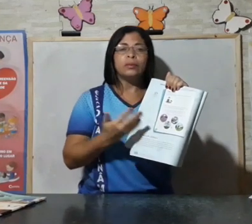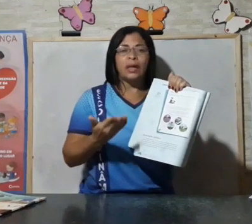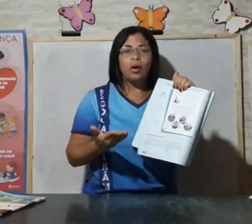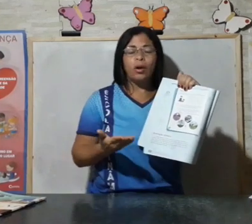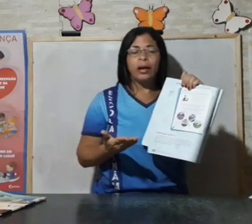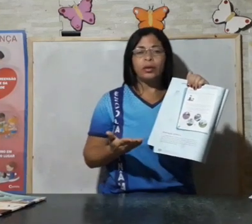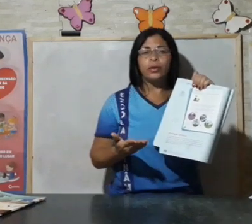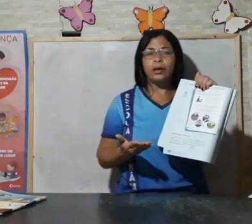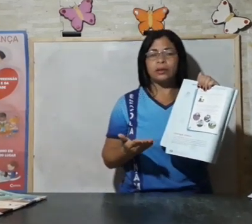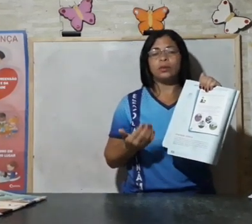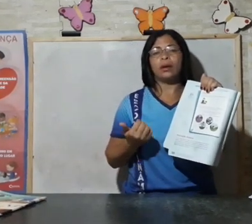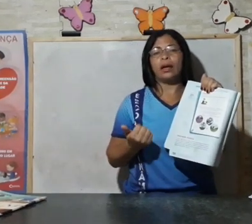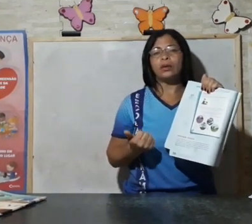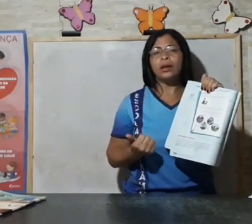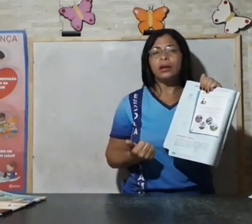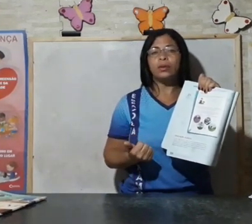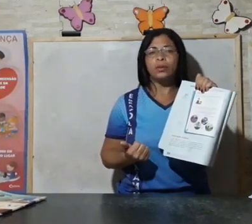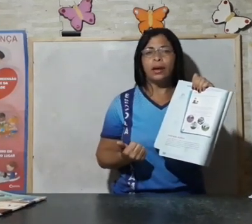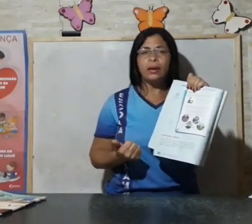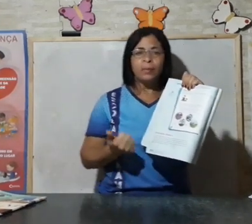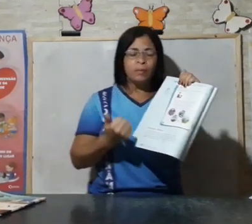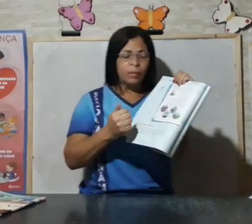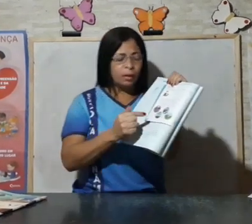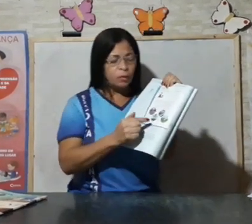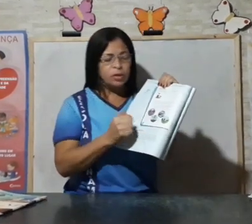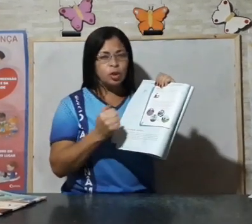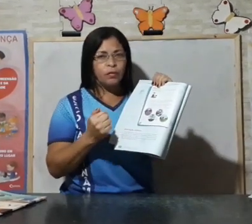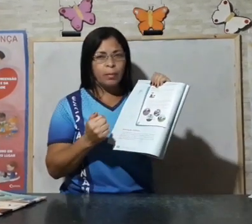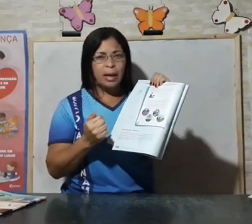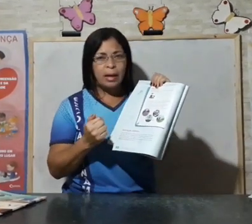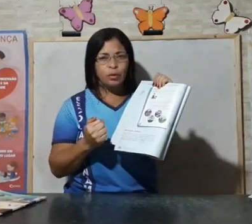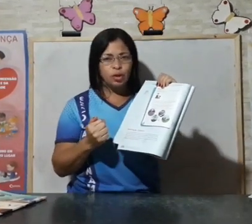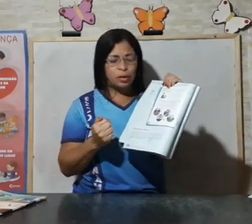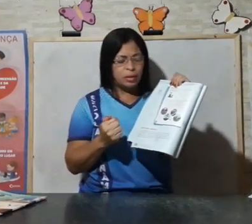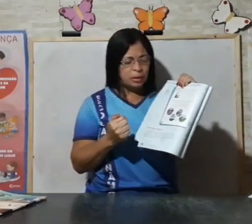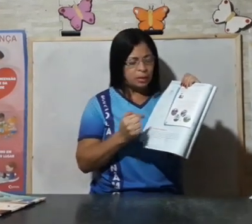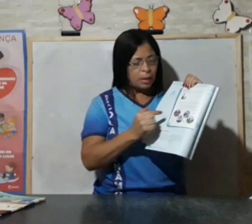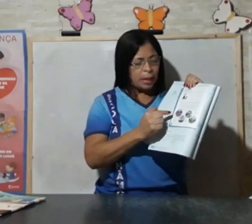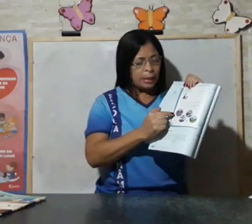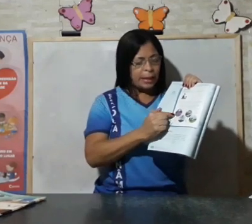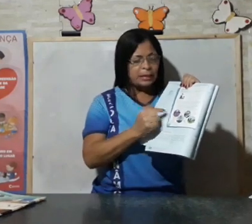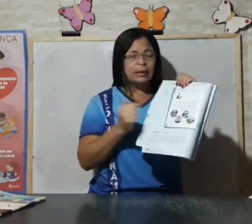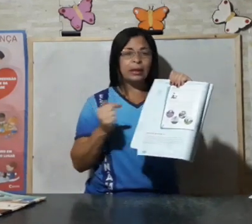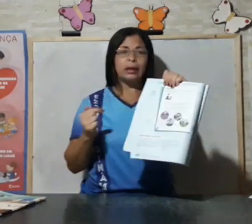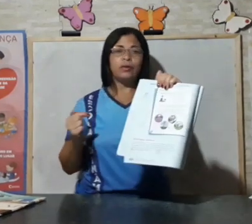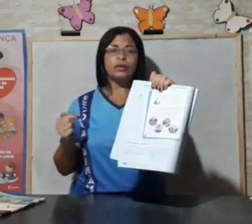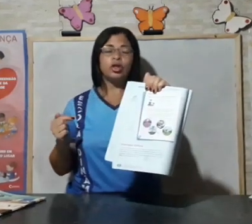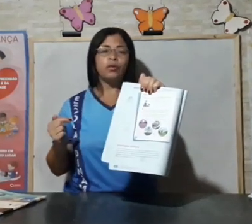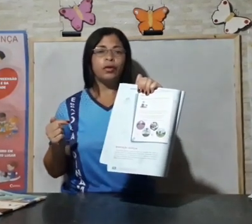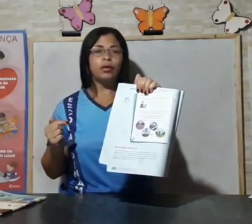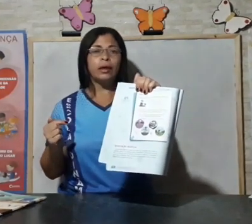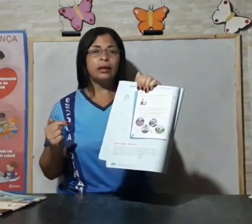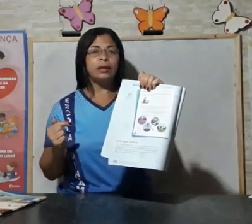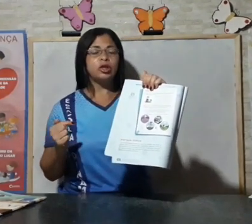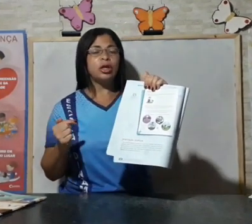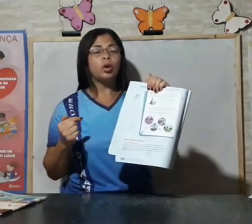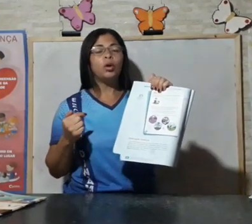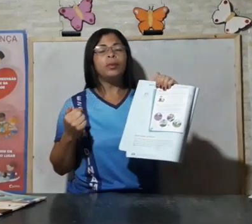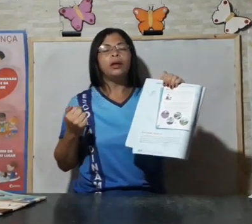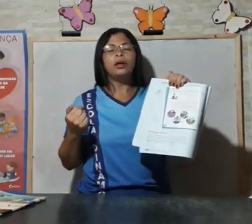tá correto isso? Claro que não, não é? Então vocês não vão marcar o X. Nessa daqui, vocês estão vendo que a criança está dormindo